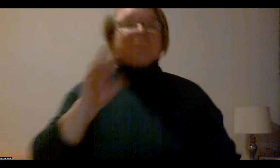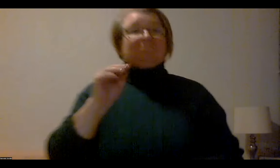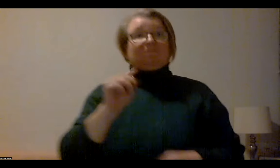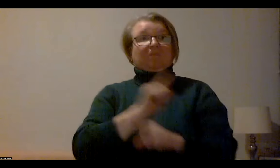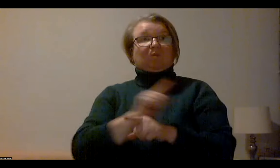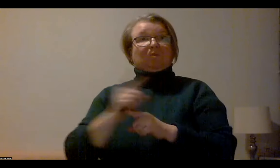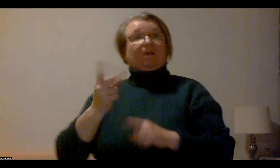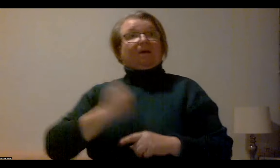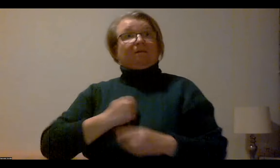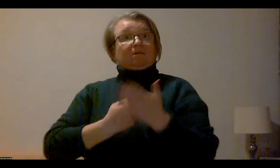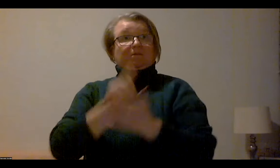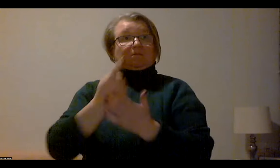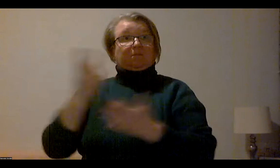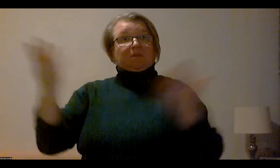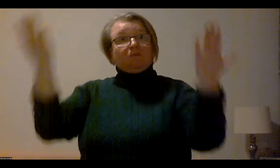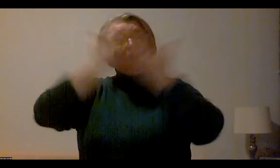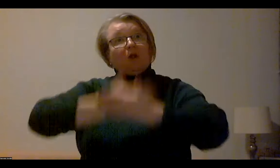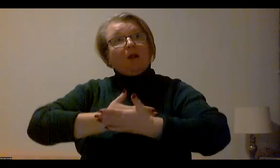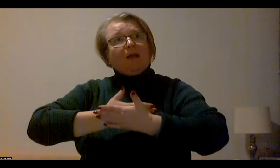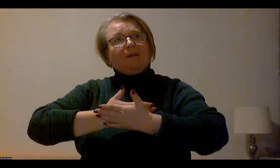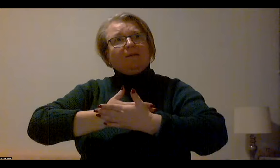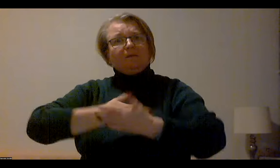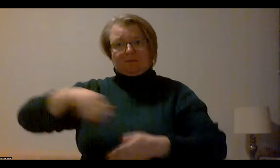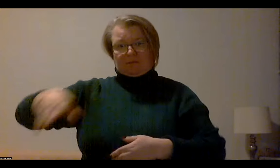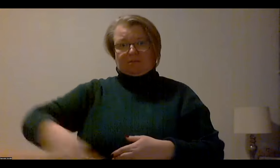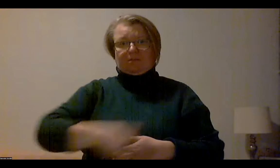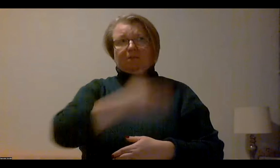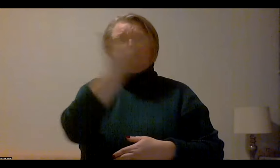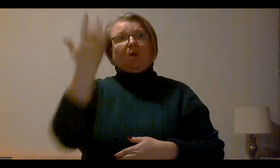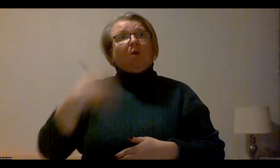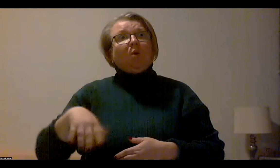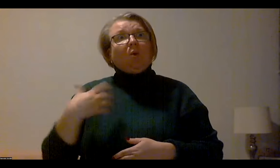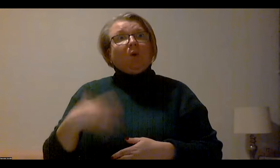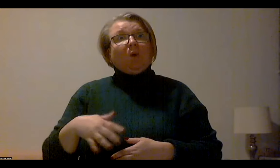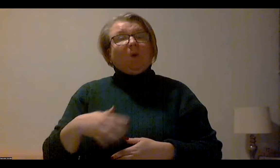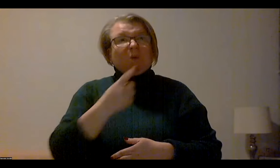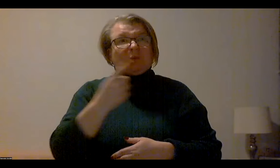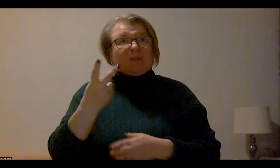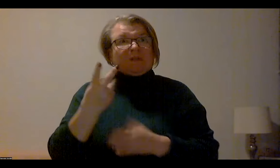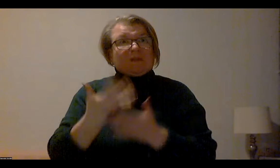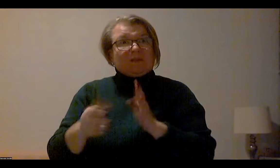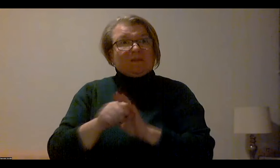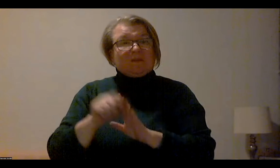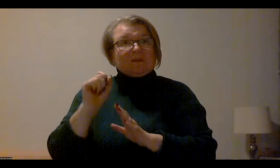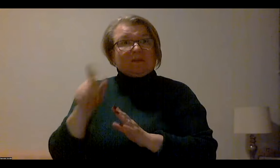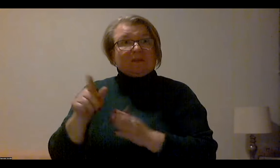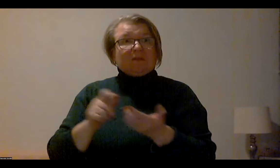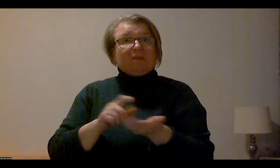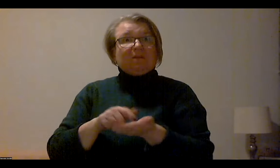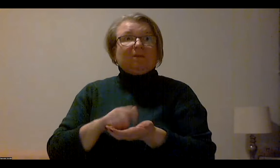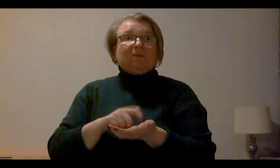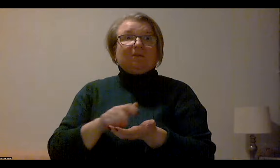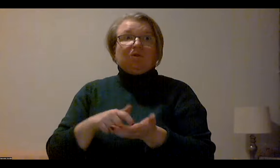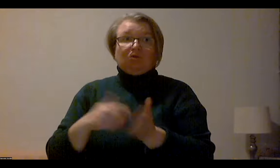sinne hätäkeskuslaitokseen. Ja usein, jos ajatellaan hätätilanteita, niitähän tapahtuu yöllä hyvin